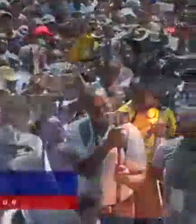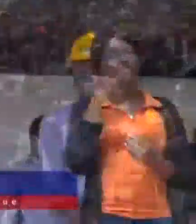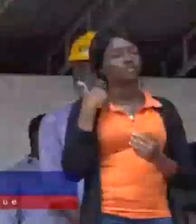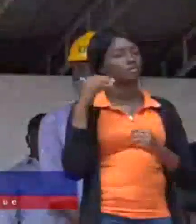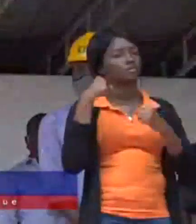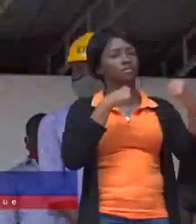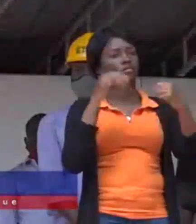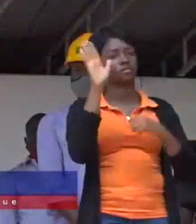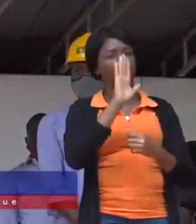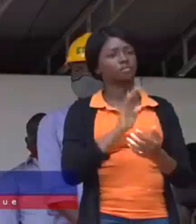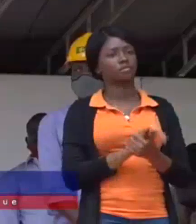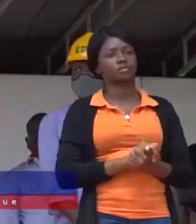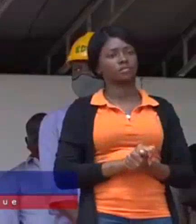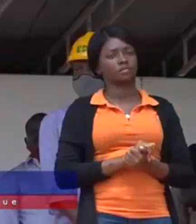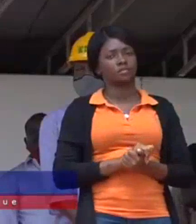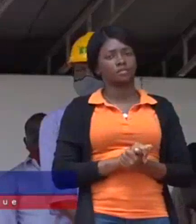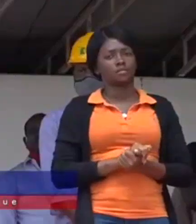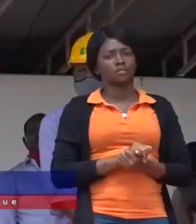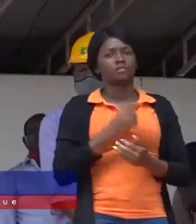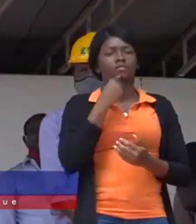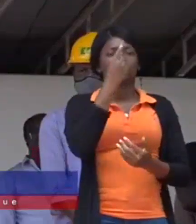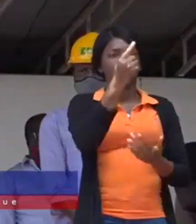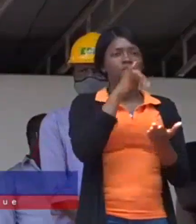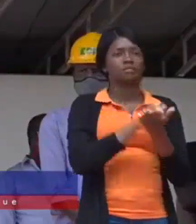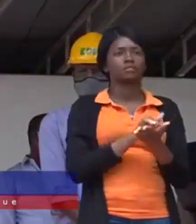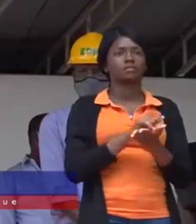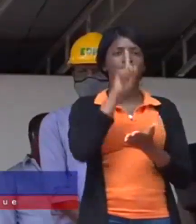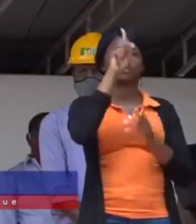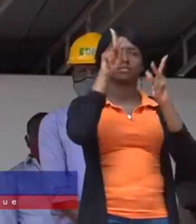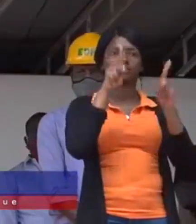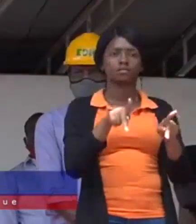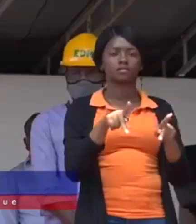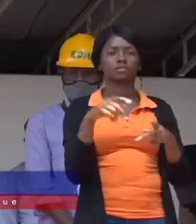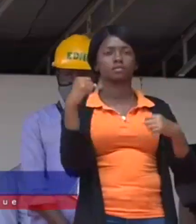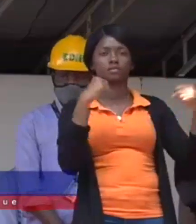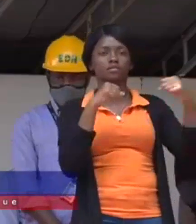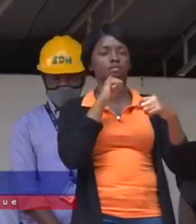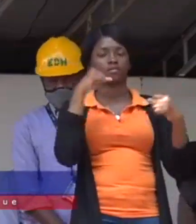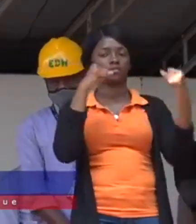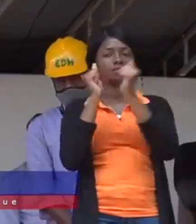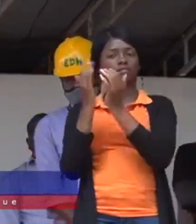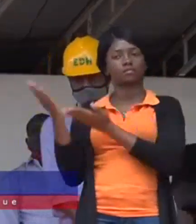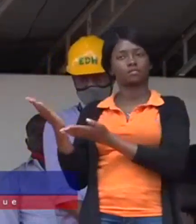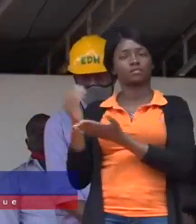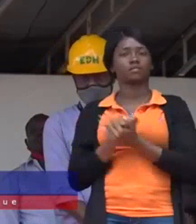pardon pour ma personne je ne suis pas ma personne. Et me dit ça, au monde qui a besoin de vous, c'est pas moi qui ai.